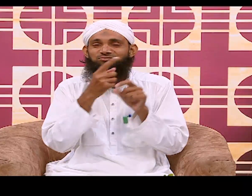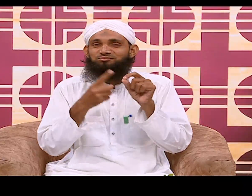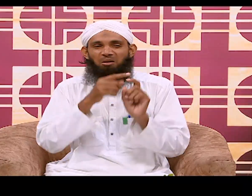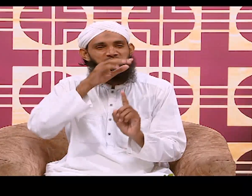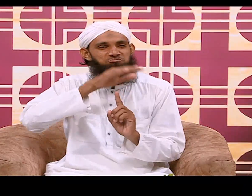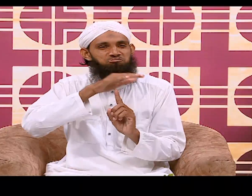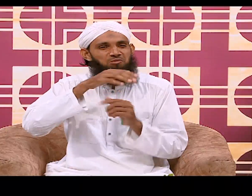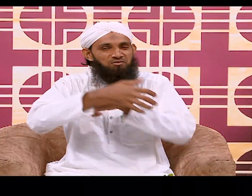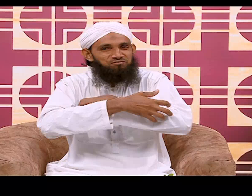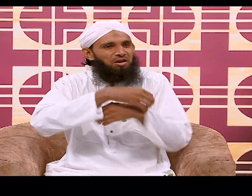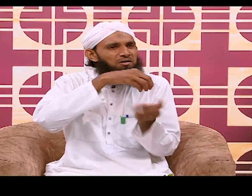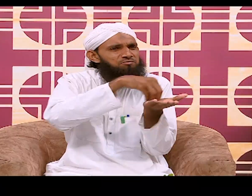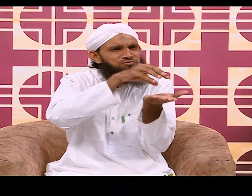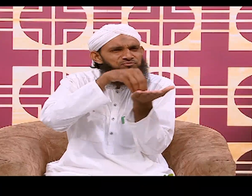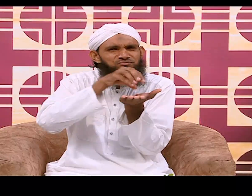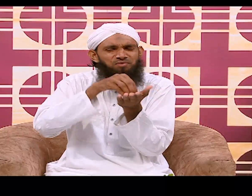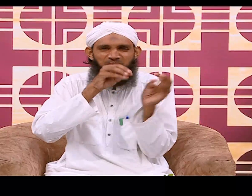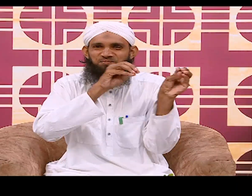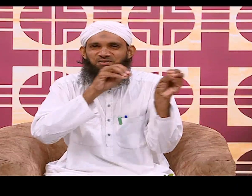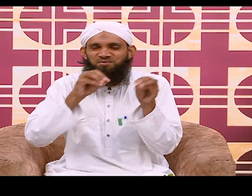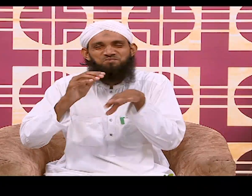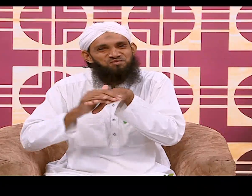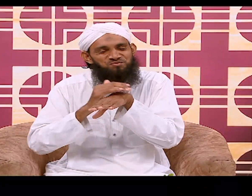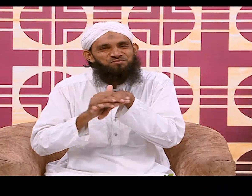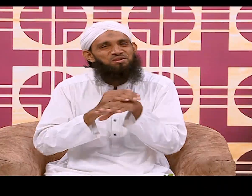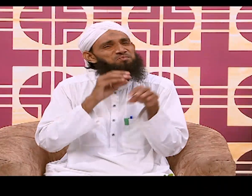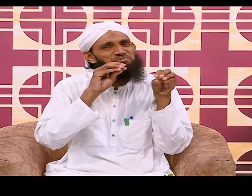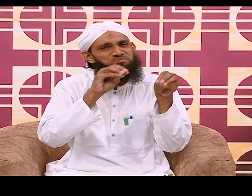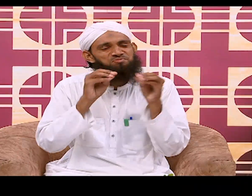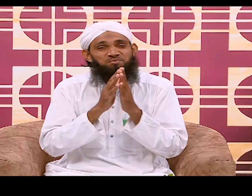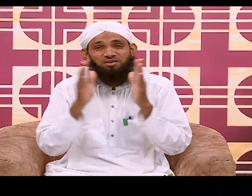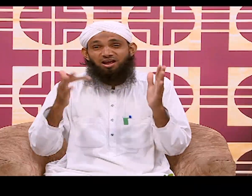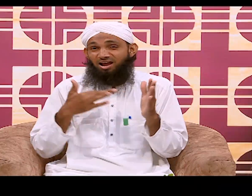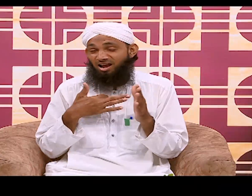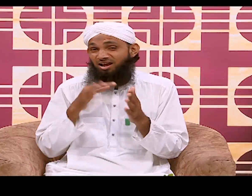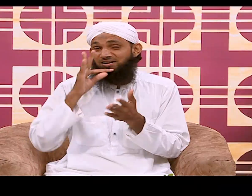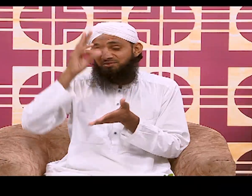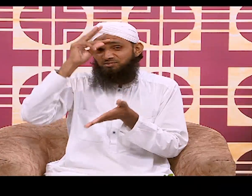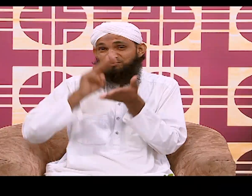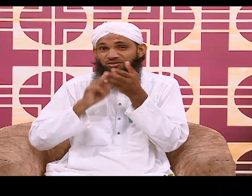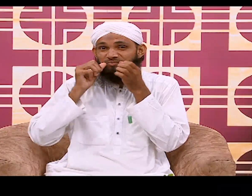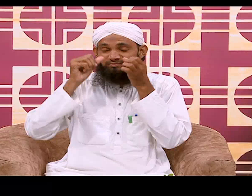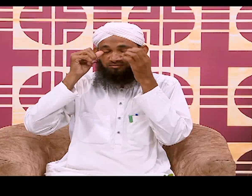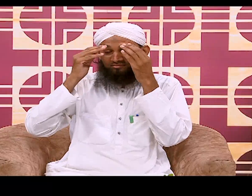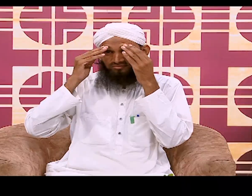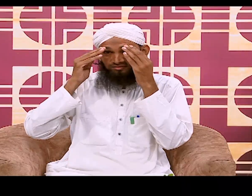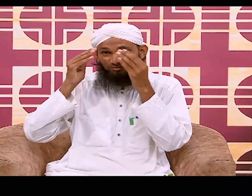علیہ کیسے غریب نواز، غریبوں سے ہمدردی کرنے والے، اپنے نانا جان رحمت دو جہان